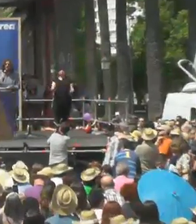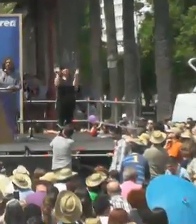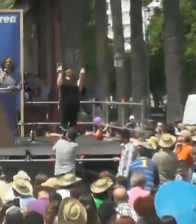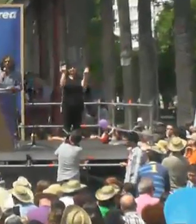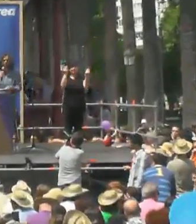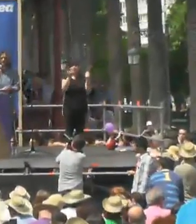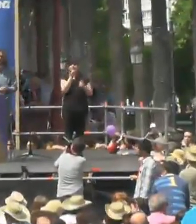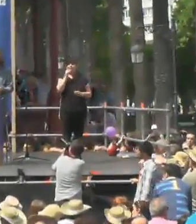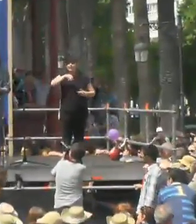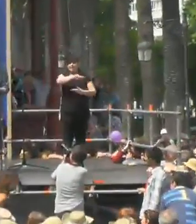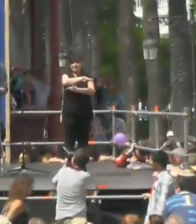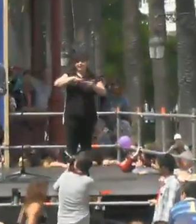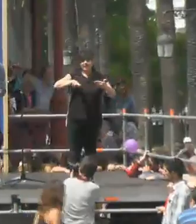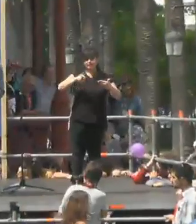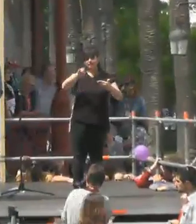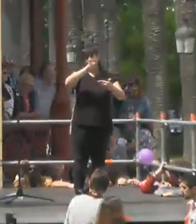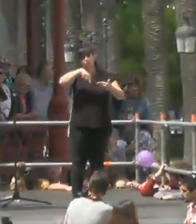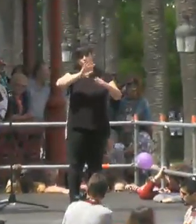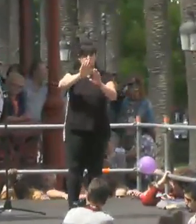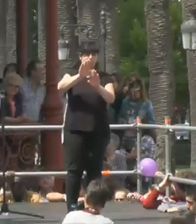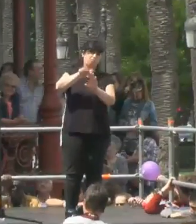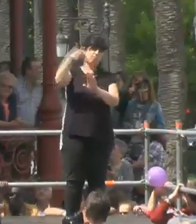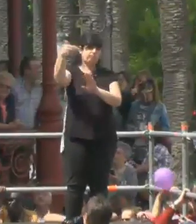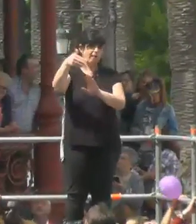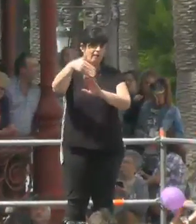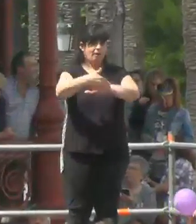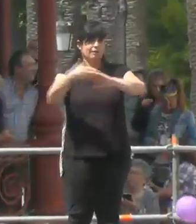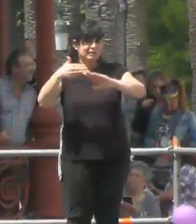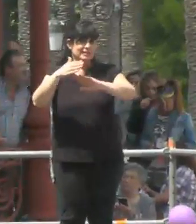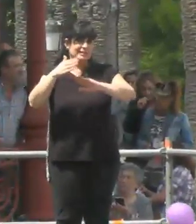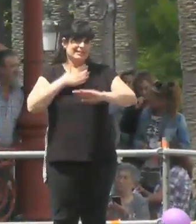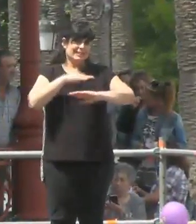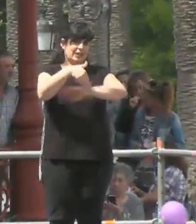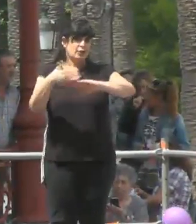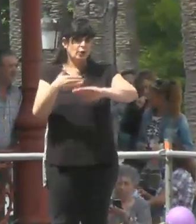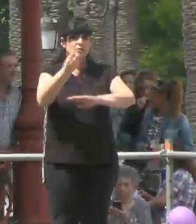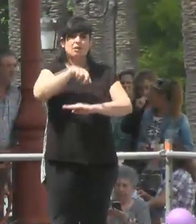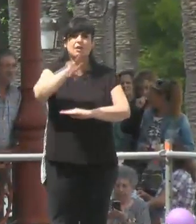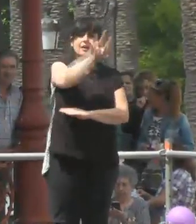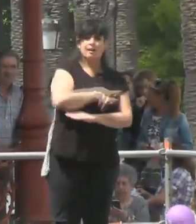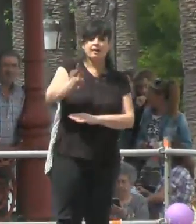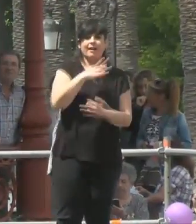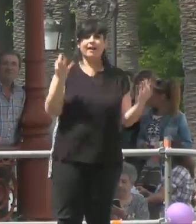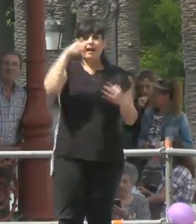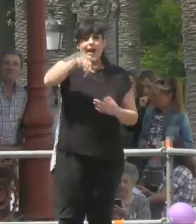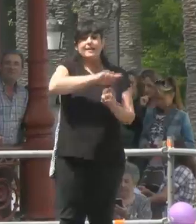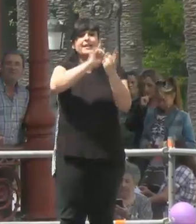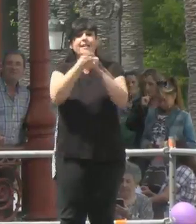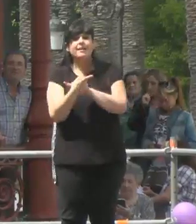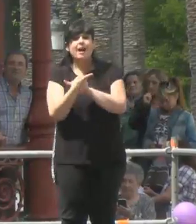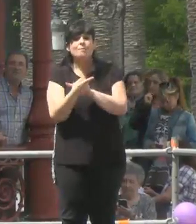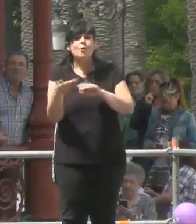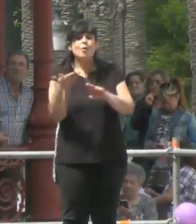Galicia, que somos a periferia da periferia, xa hai tempo que levamos dicindo que neste país non vai haber cambios se non hai un